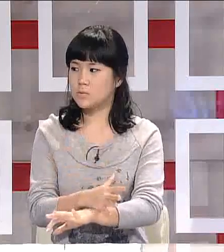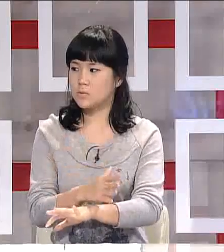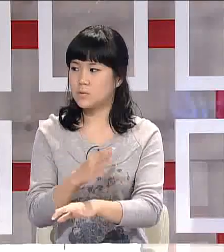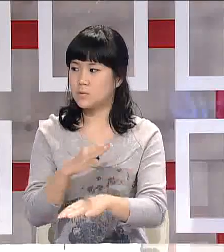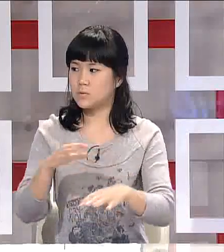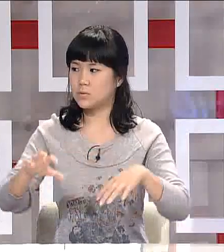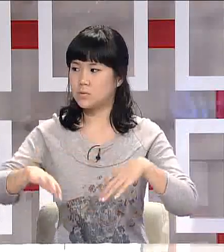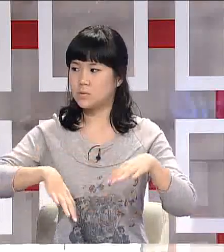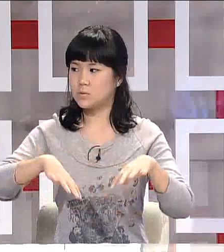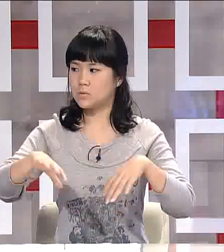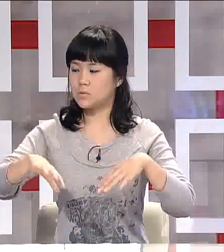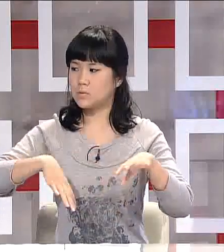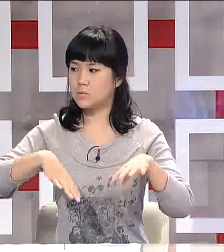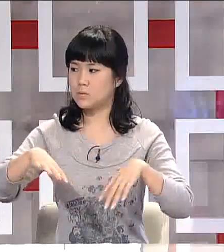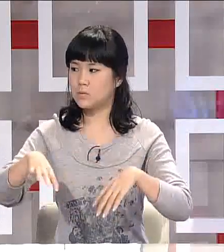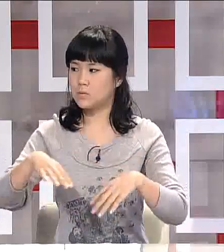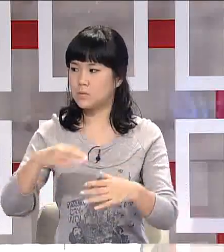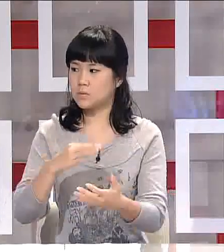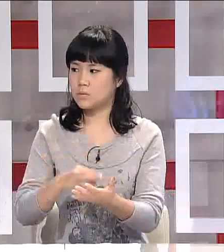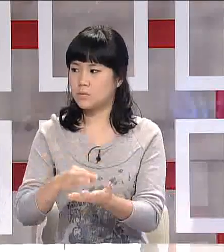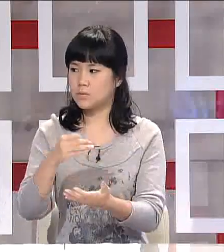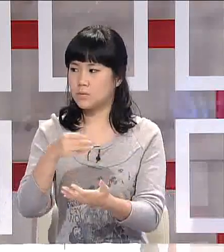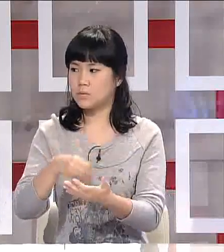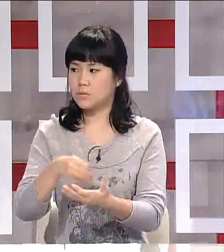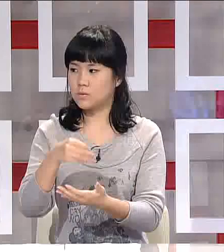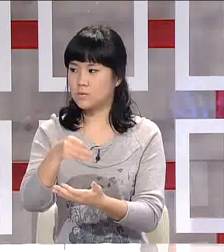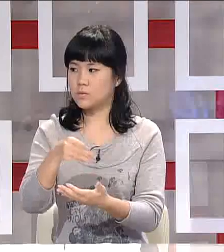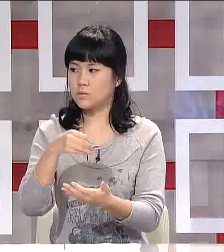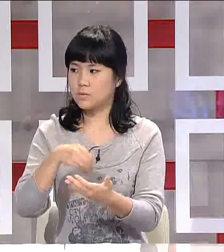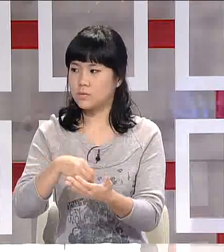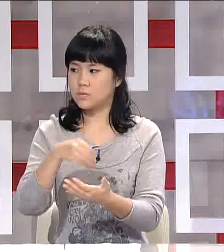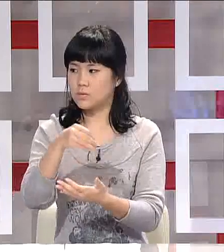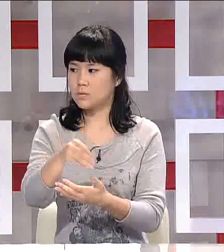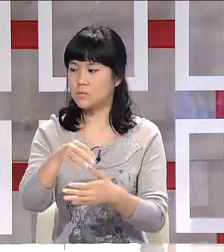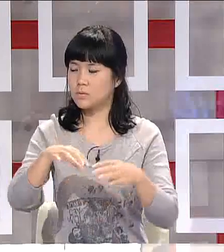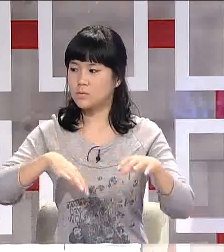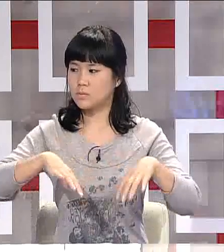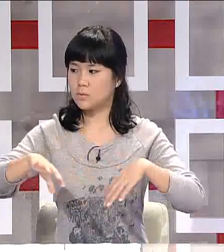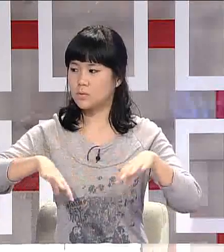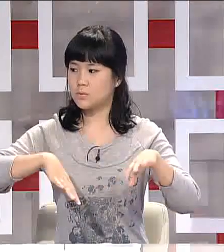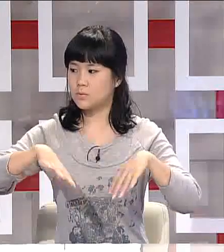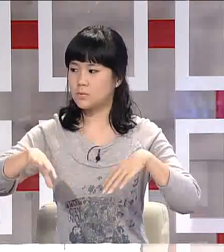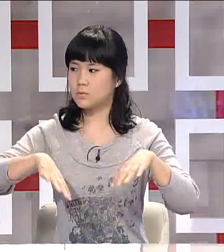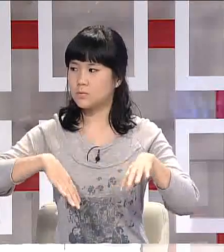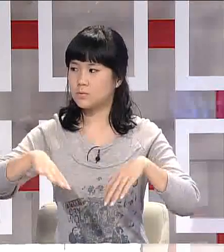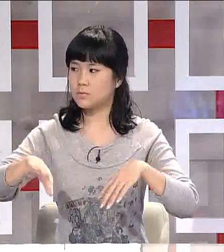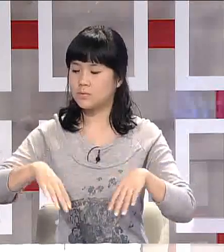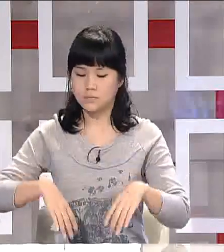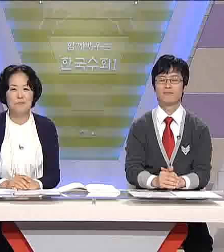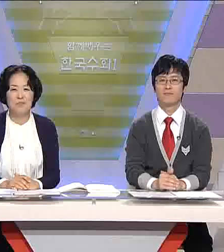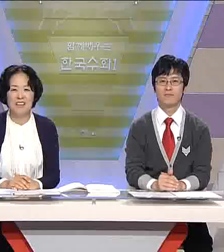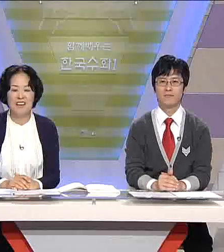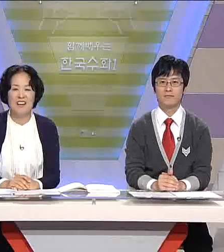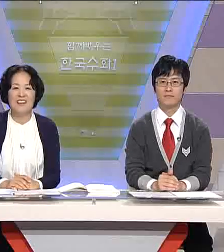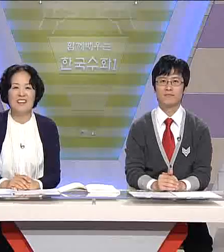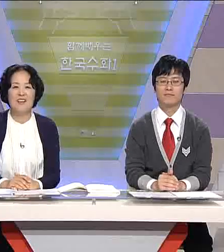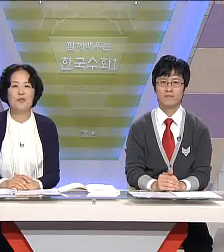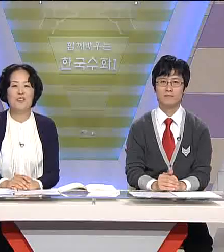쇼핑몰 또는 쇼핑몰 이렇게 표현이 가능하겠습니다. 네, 오늘